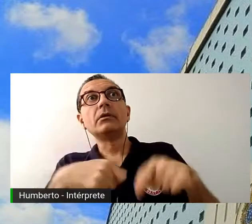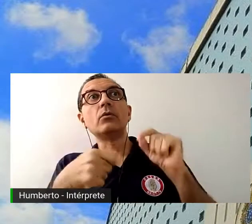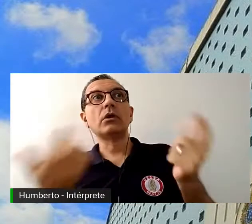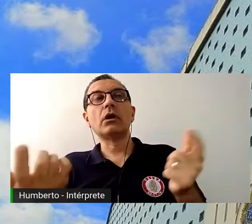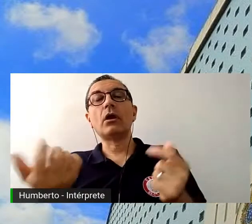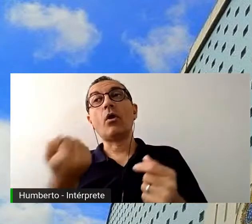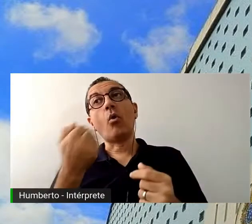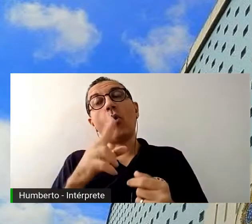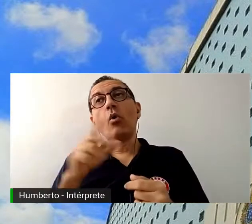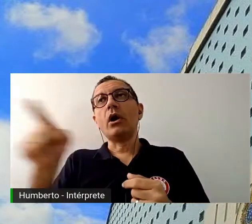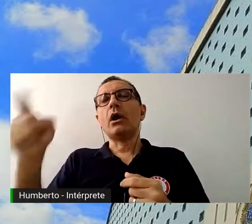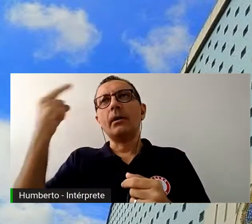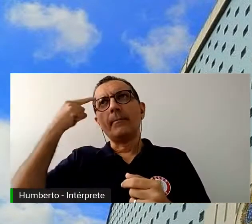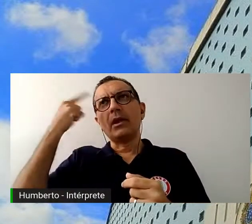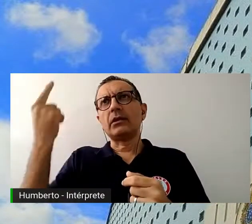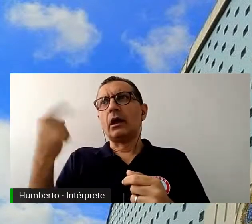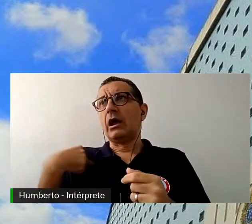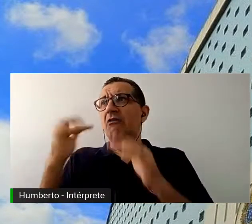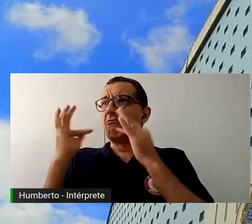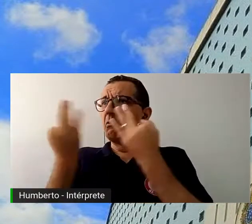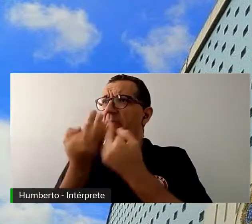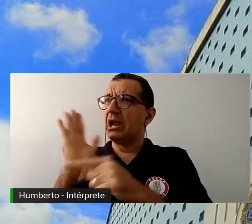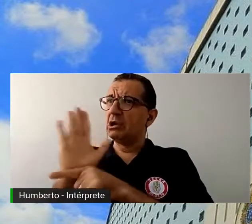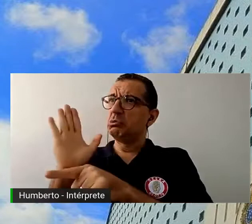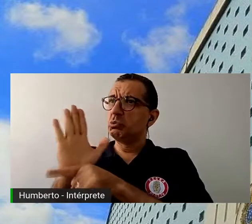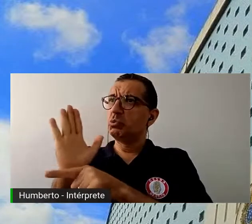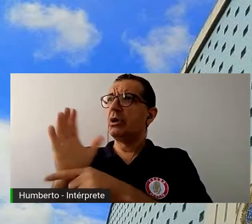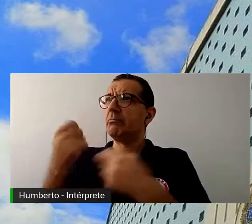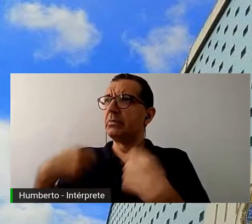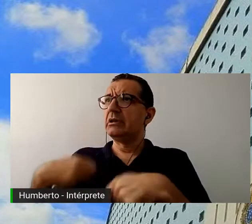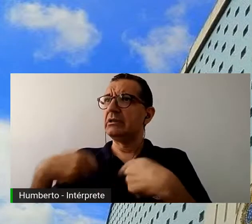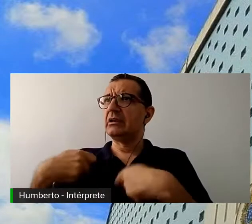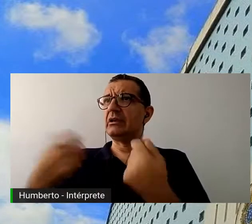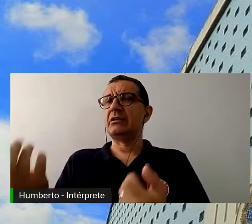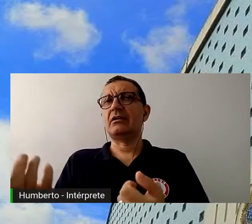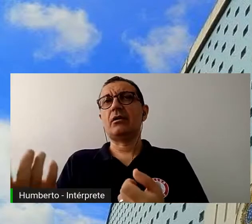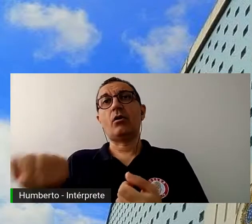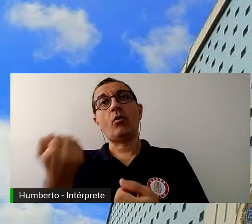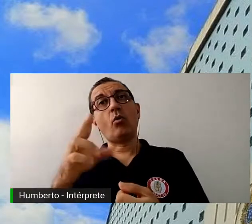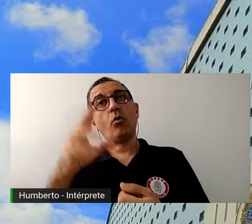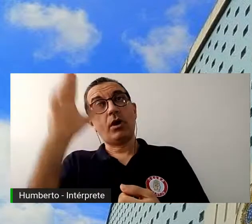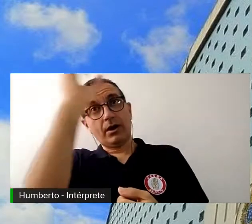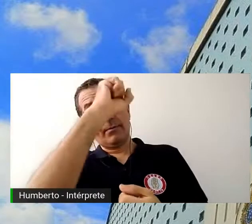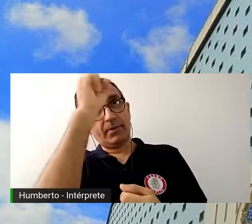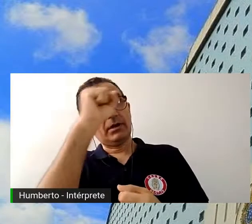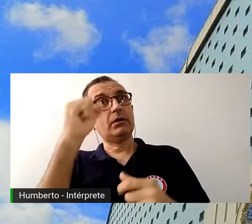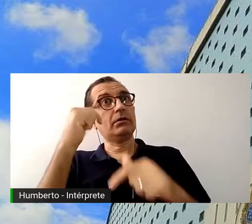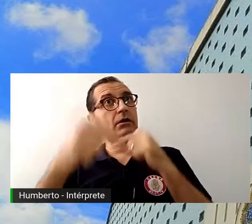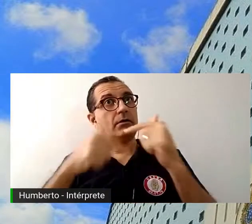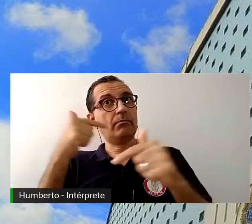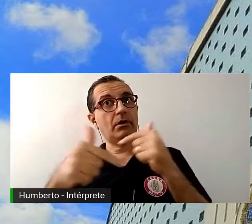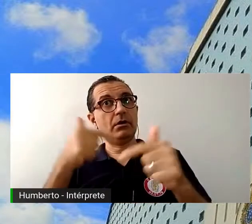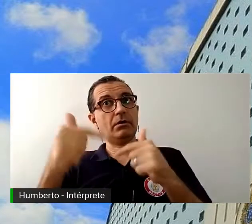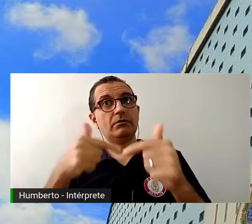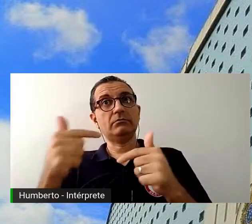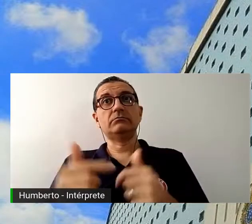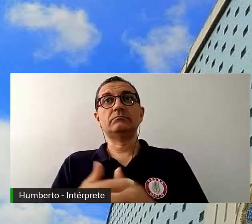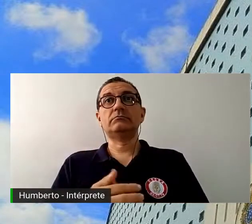querem comprar alguma coisa, porque querem trabalhar, aprender a trabalhar? visando a superação